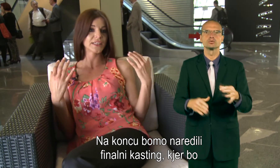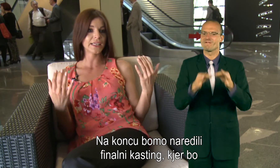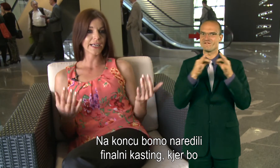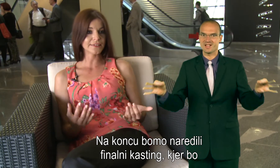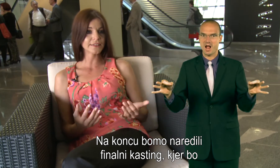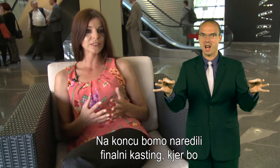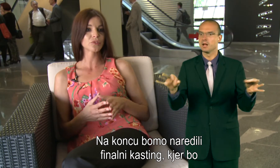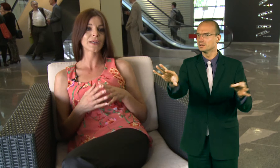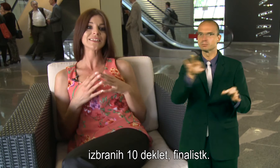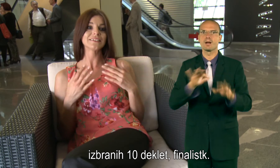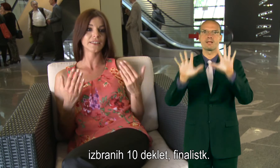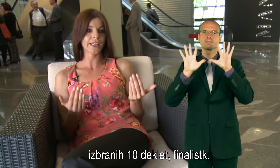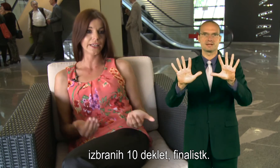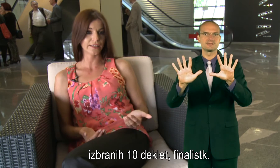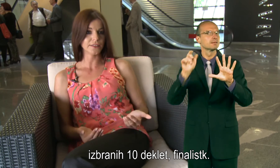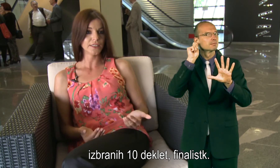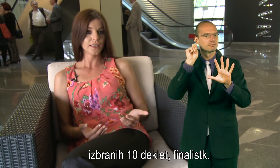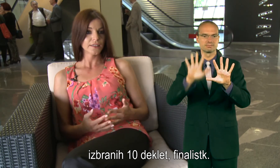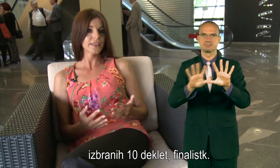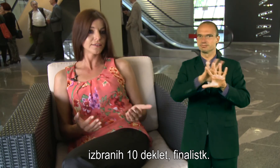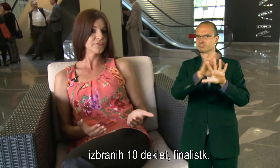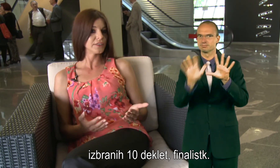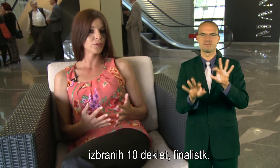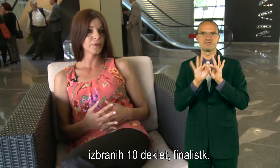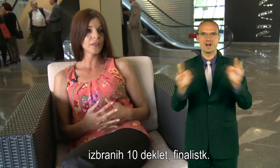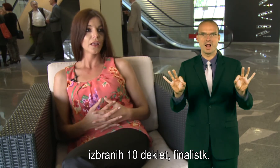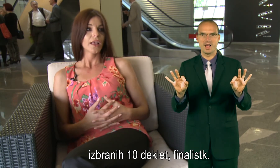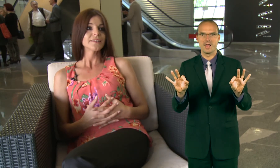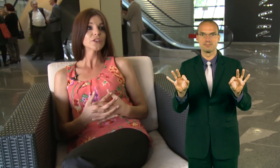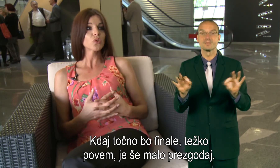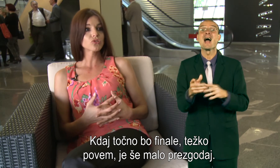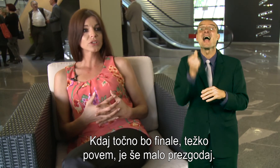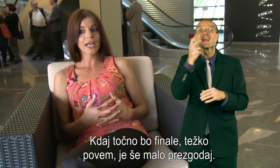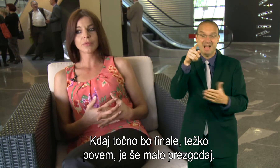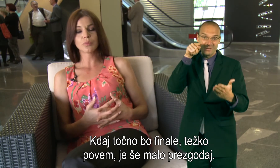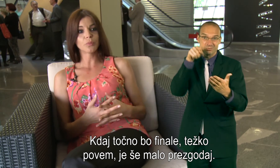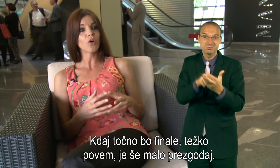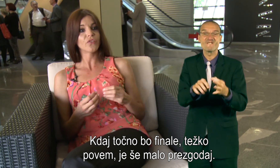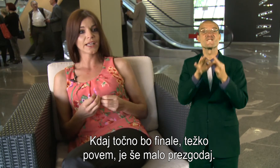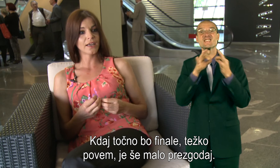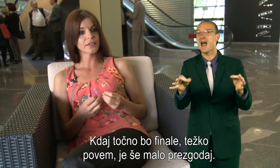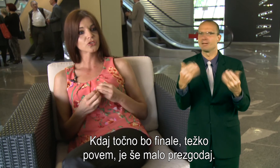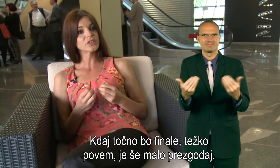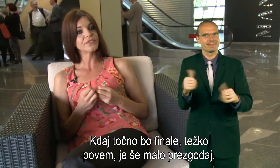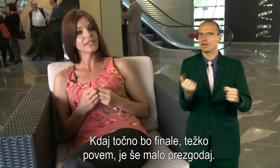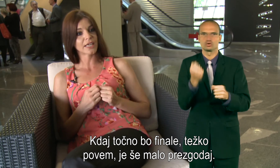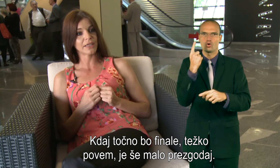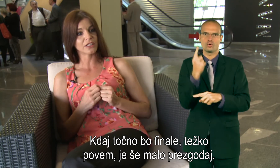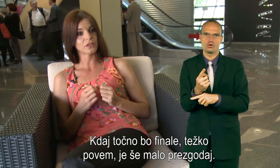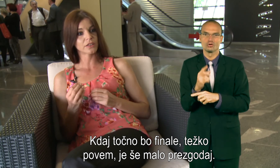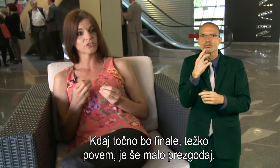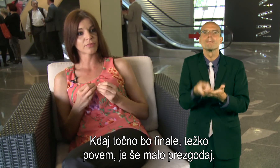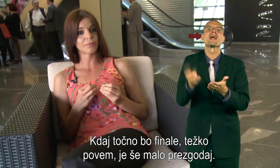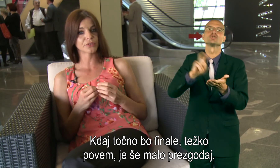koncu finalni casting, kjer bomo zbrali 10 deklet. Nekje 10 finalistov bomo imeli. Zdaj točno kdaj bo finale, težko definiram,